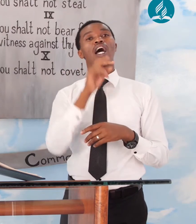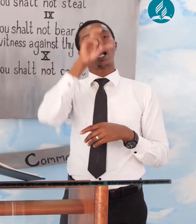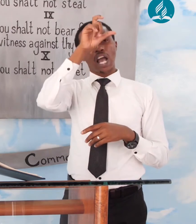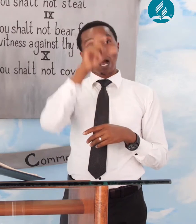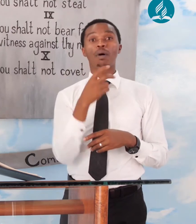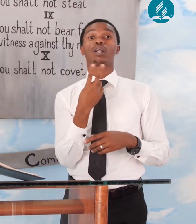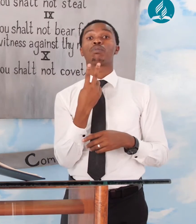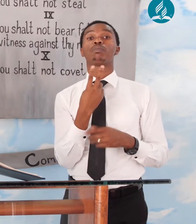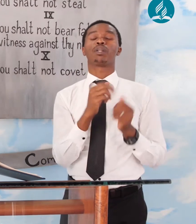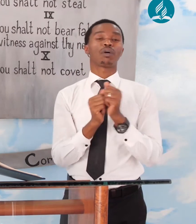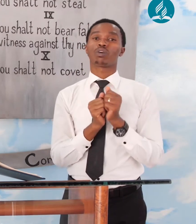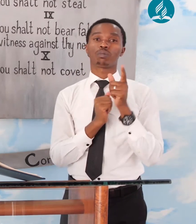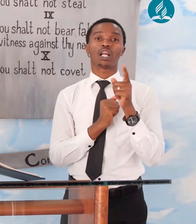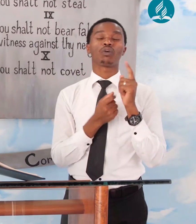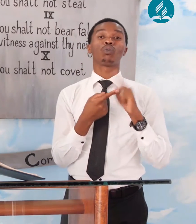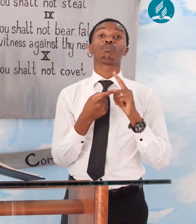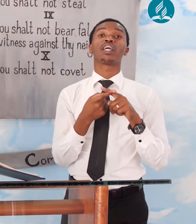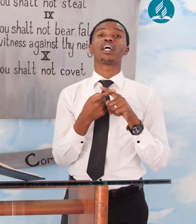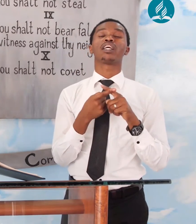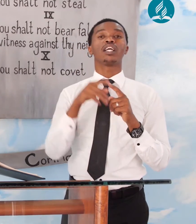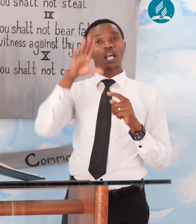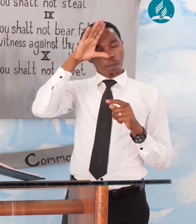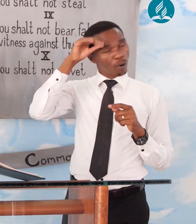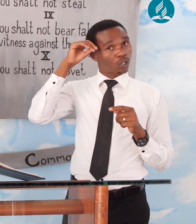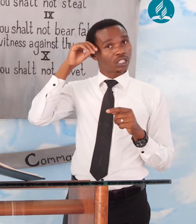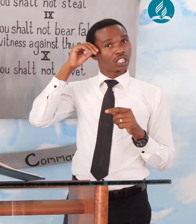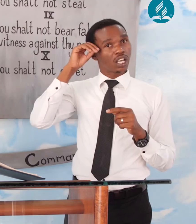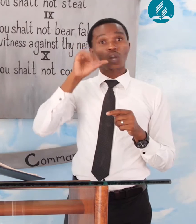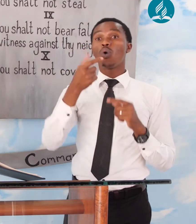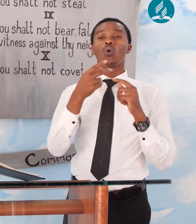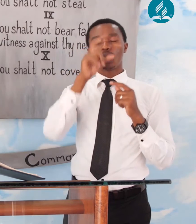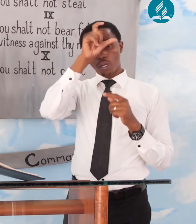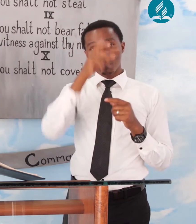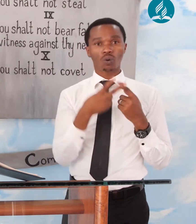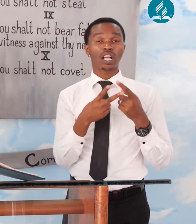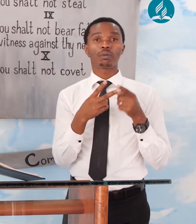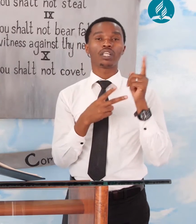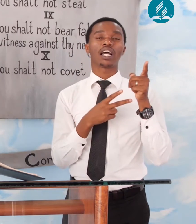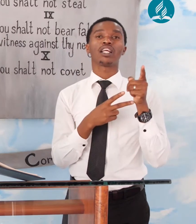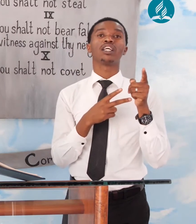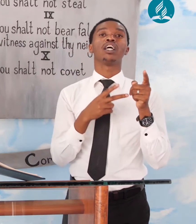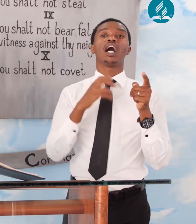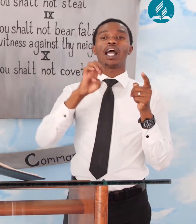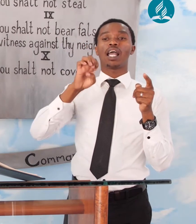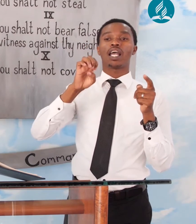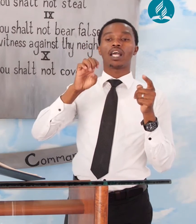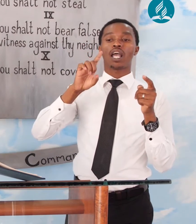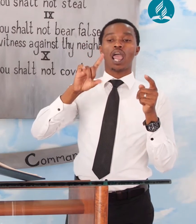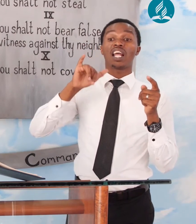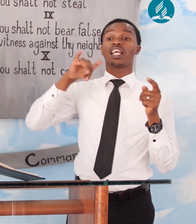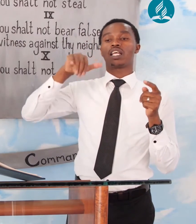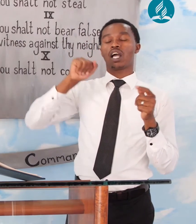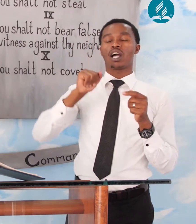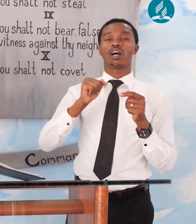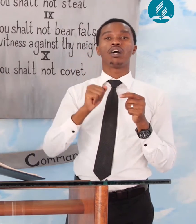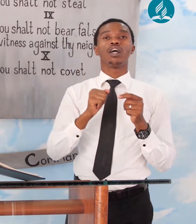murabizi yuko tuzi ko Eliya yagiye mu ijoro adapfuye aha rero umuntu akaba yakibaza se Mose we yaje ati ikigaragara kuba Mose nawe